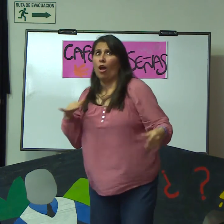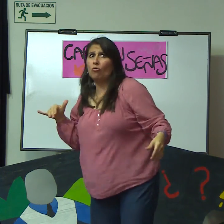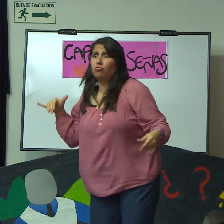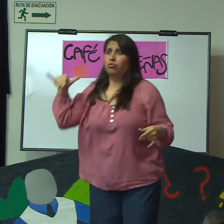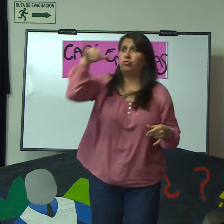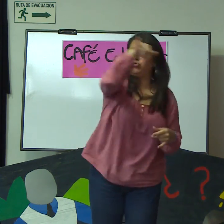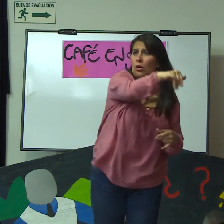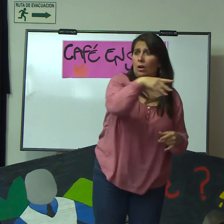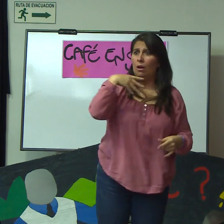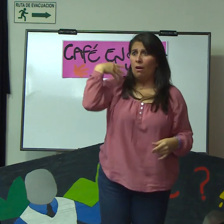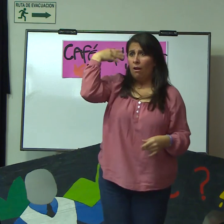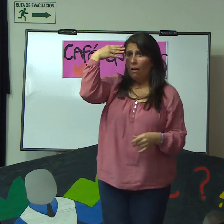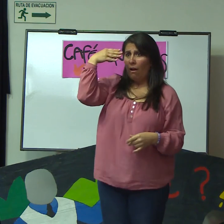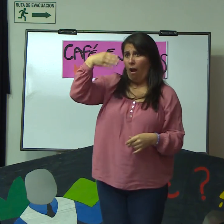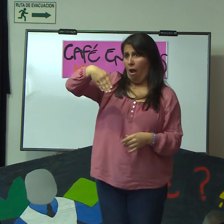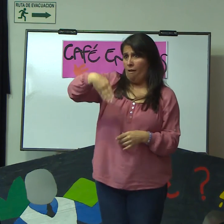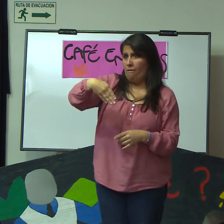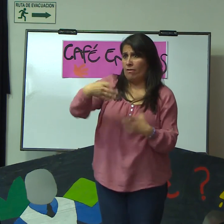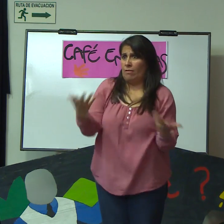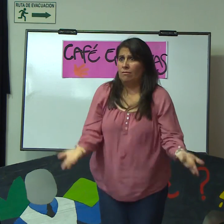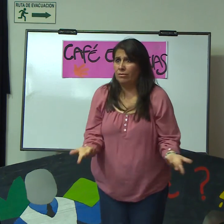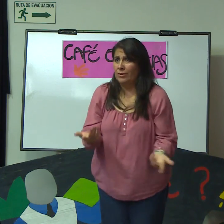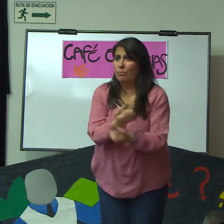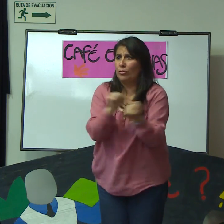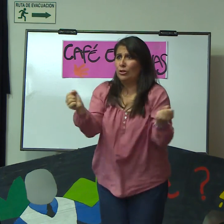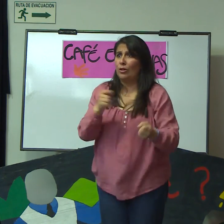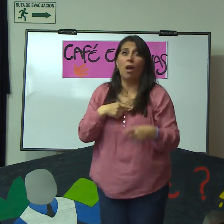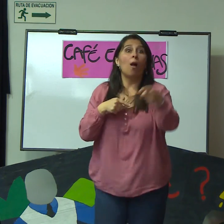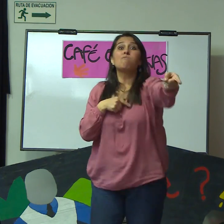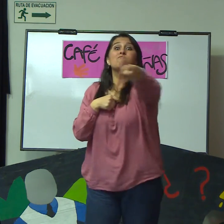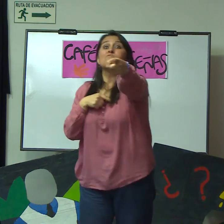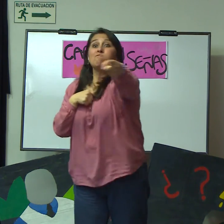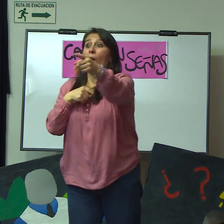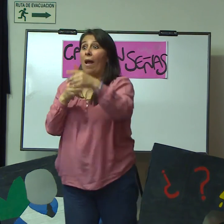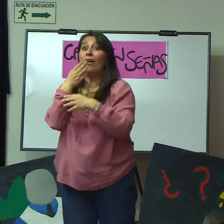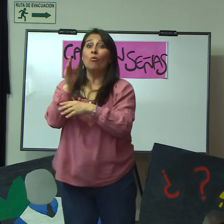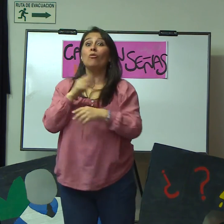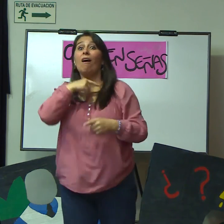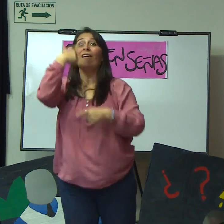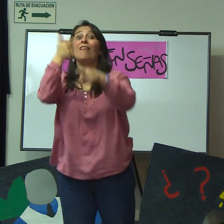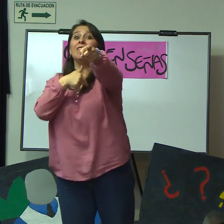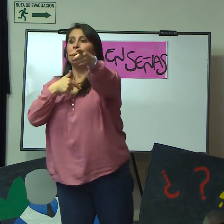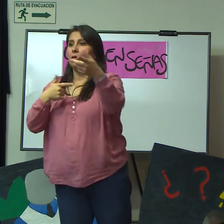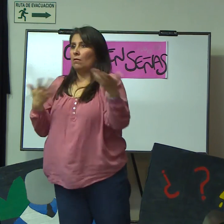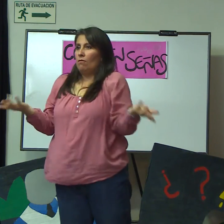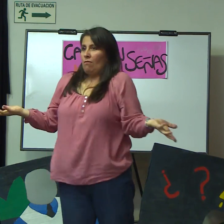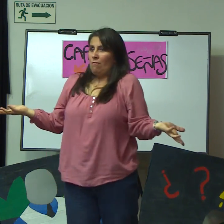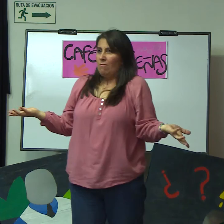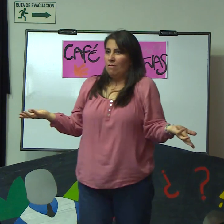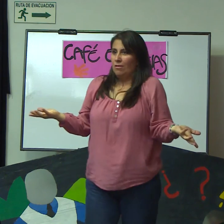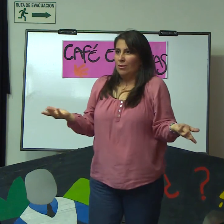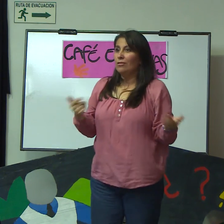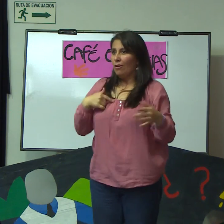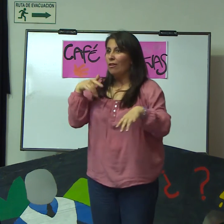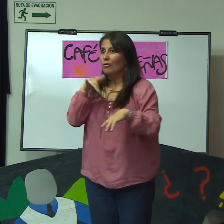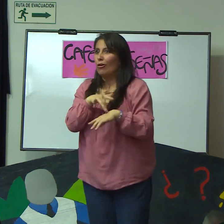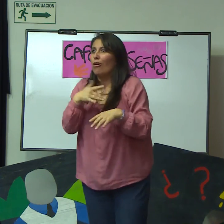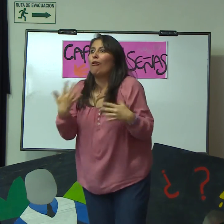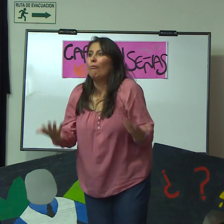anda caminando por ahí, por la calle, ¿sí? Yo sé que si, por ejemplo, yo hago un títere o puedo tocar el títere de